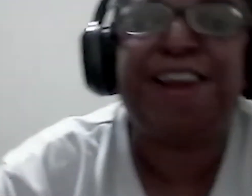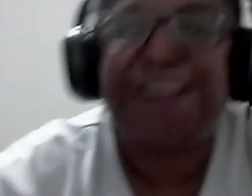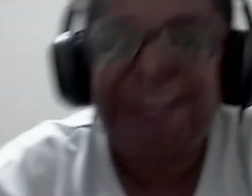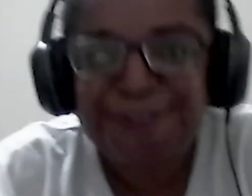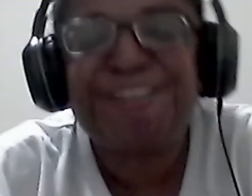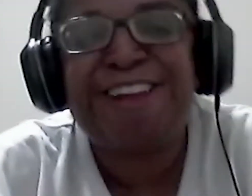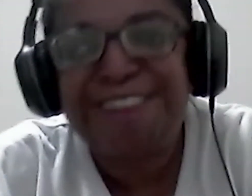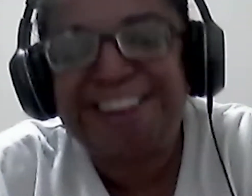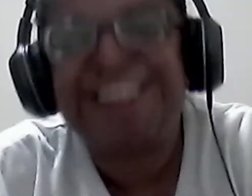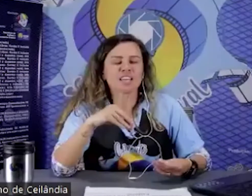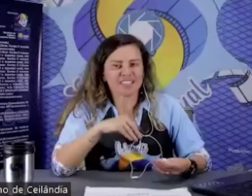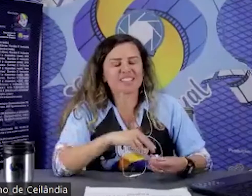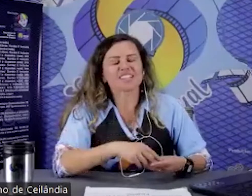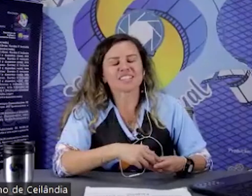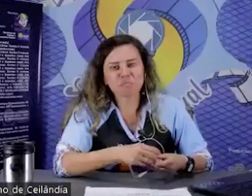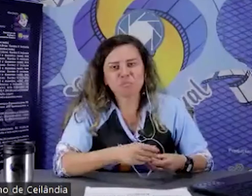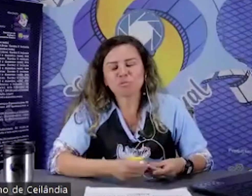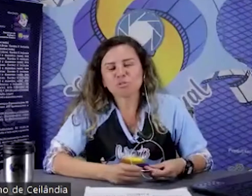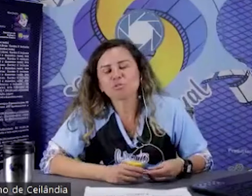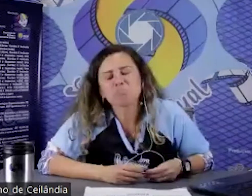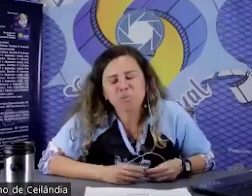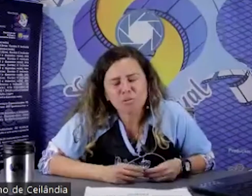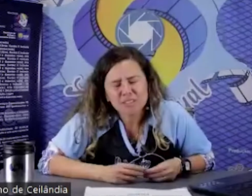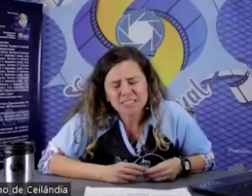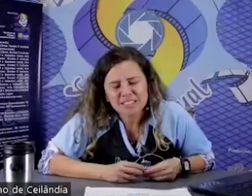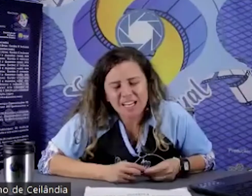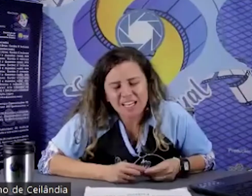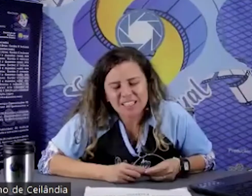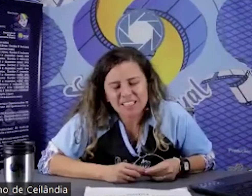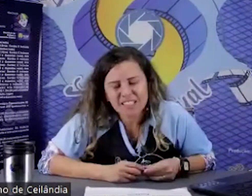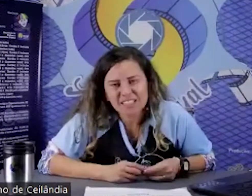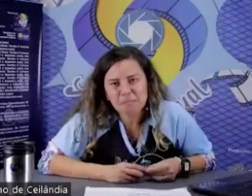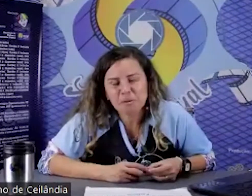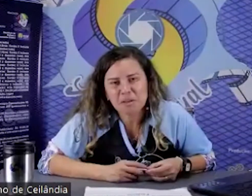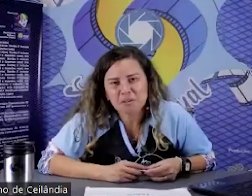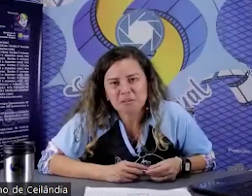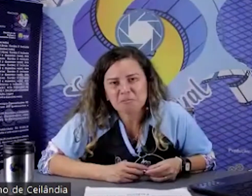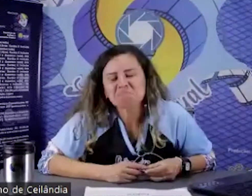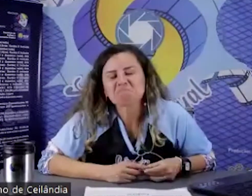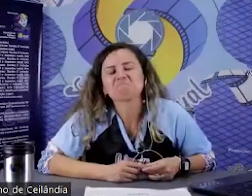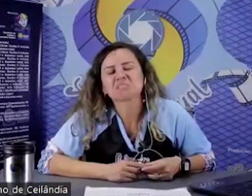justamente. Né? É. Muito bom, Sara, que depoimento.